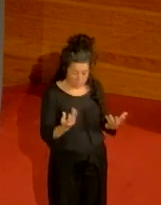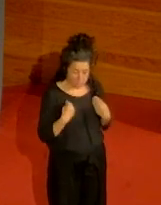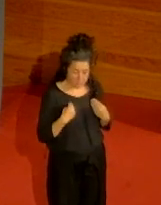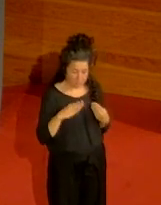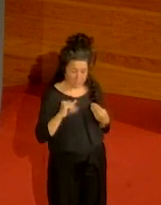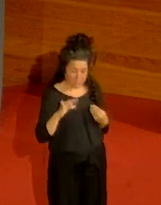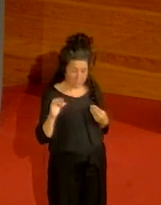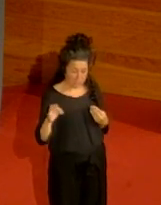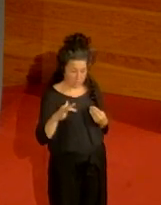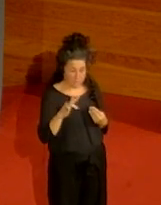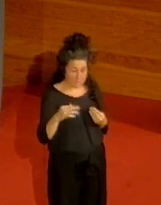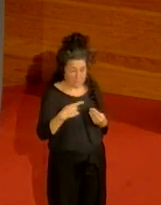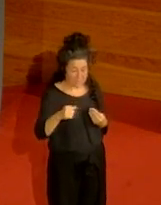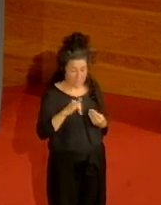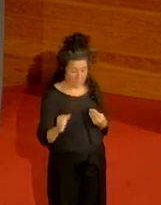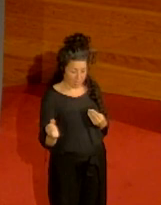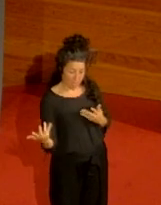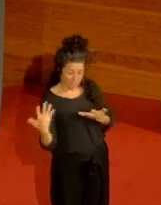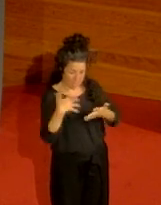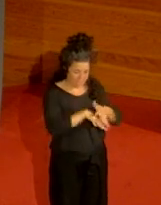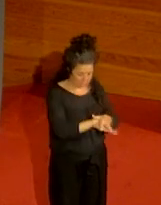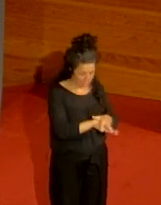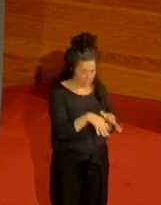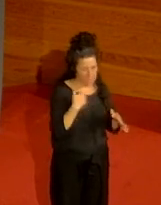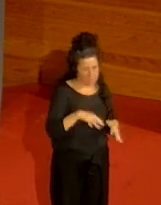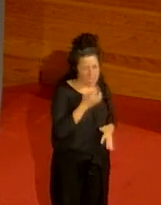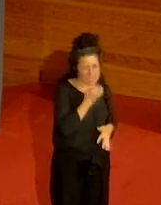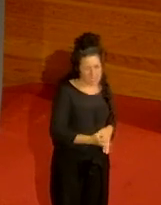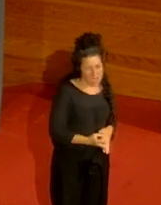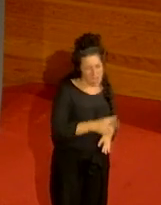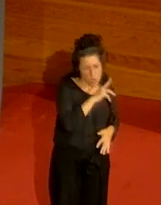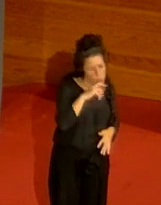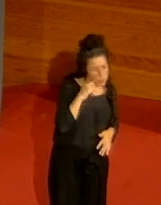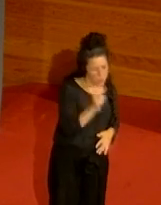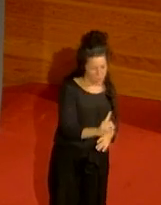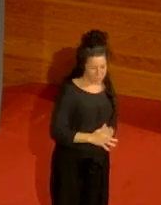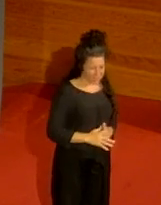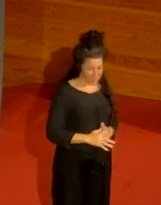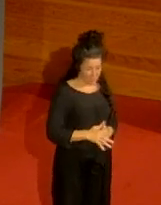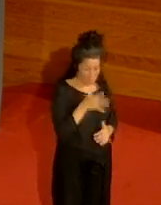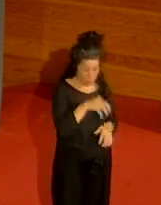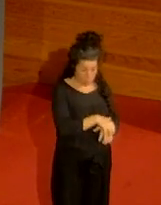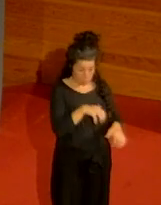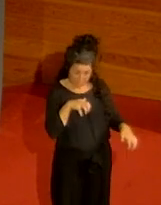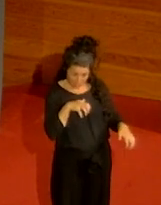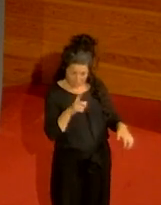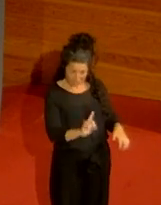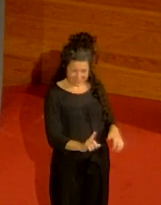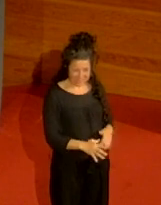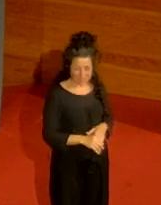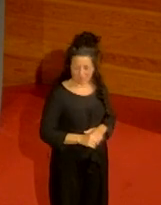en gaza pues ya no ya Israel no es un estado judío porque no mayoritariamente no lo van a hacer